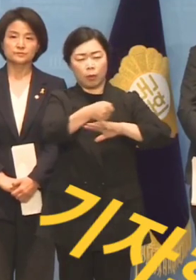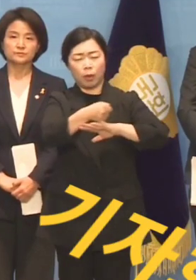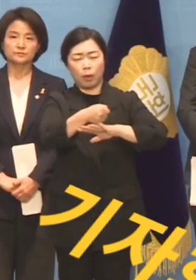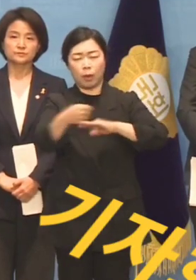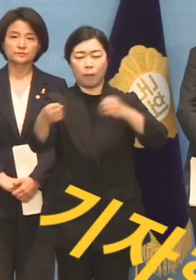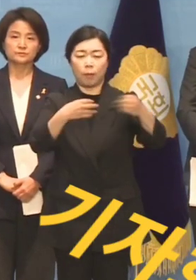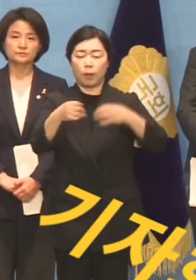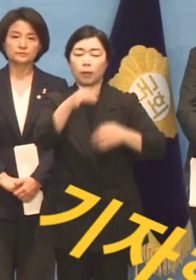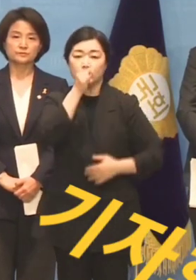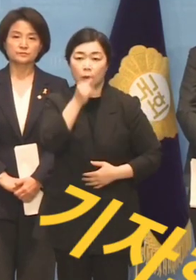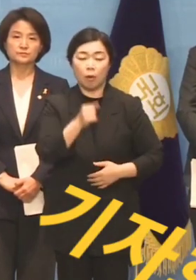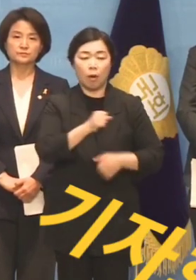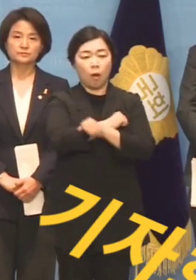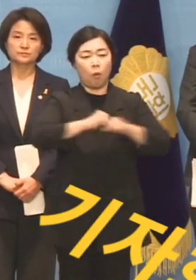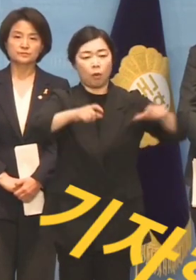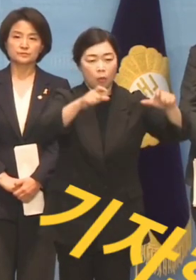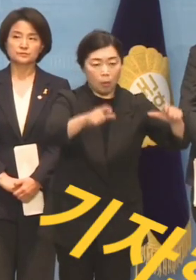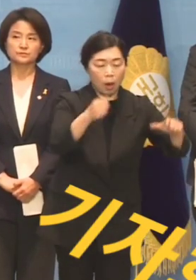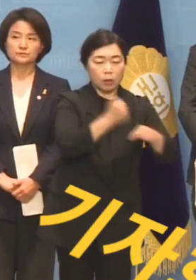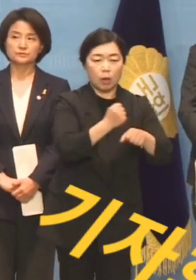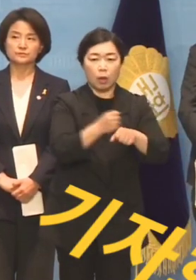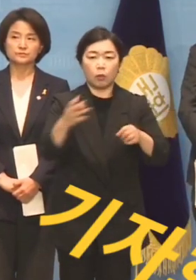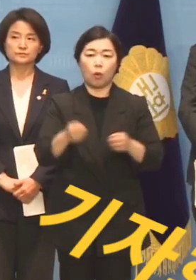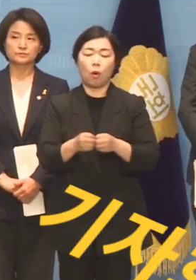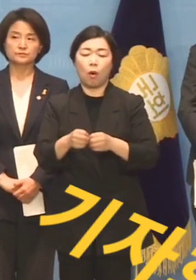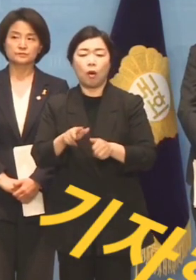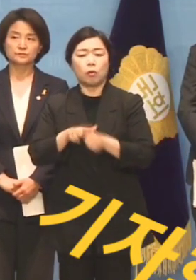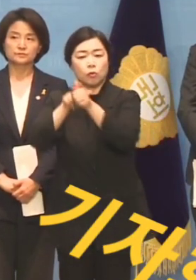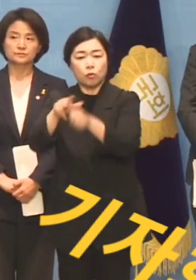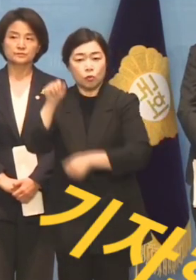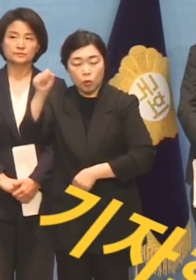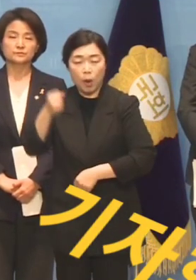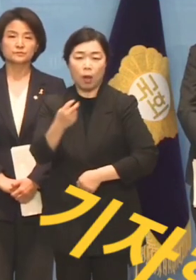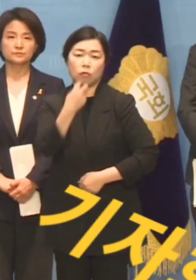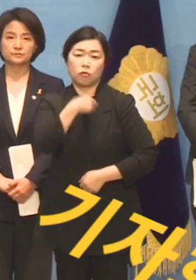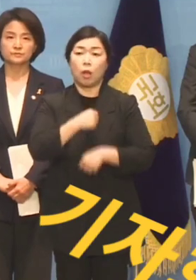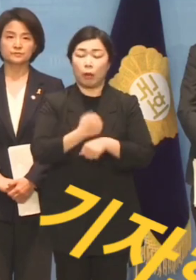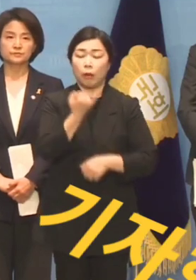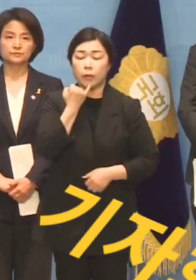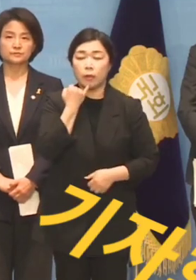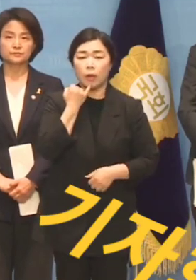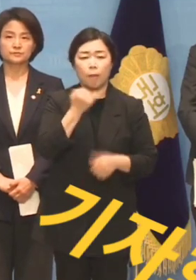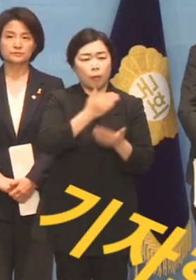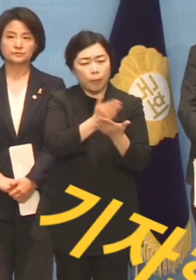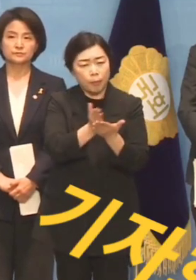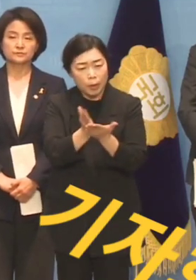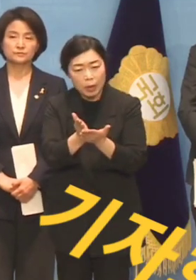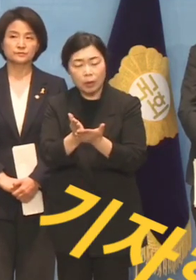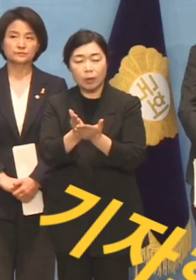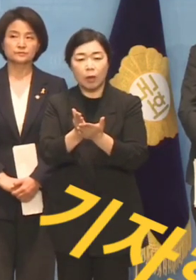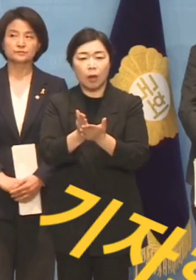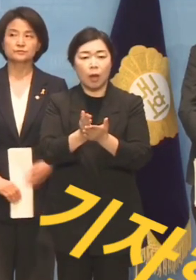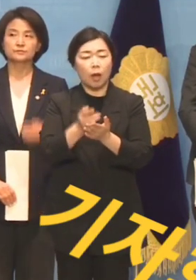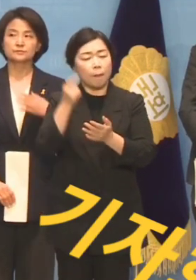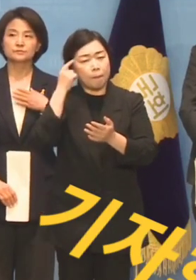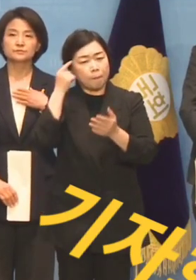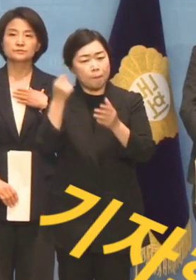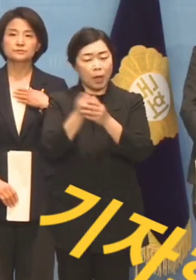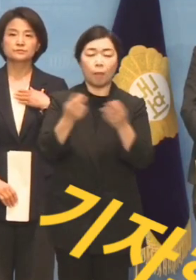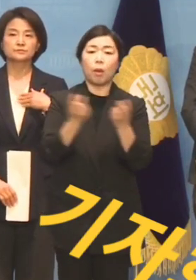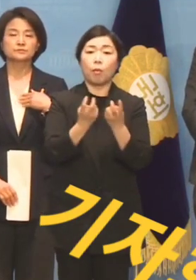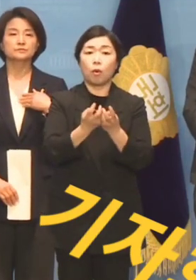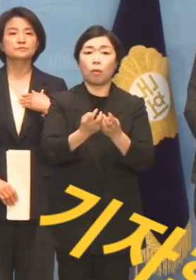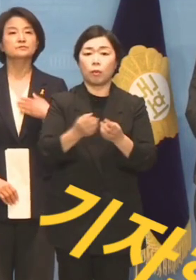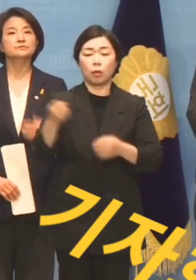안들이 나왔습니다. 권역별 비례제하자, 또 중복출마제를 도입하자, 또 지역 소멸을 막기 위한 지역